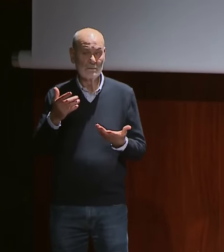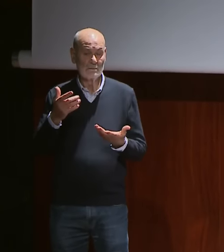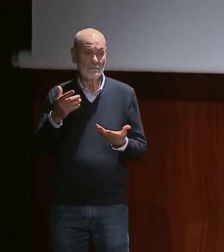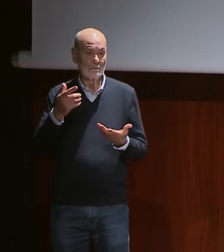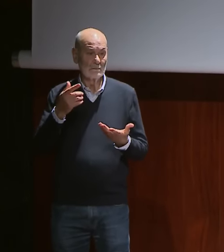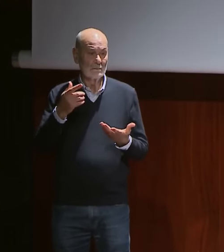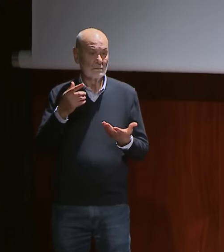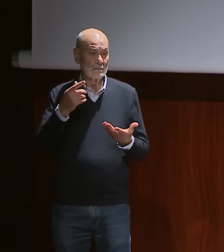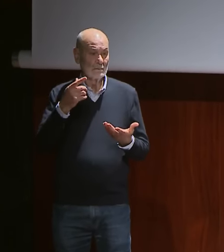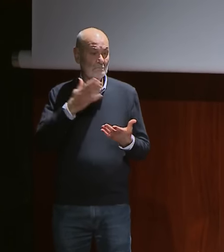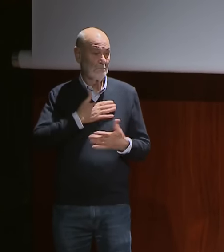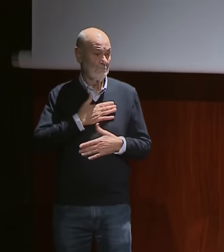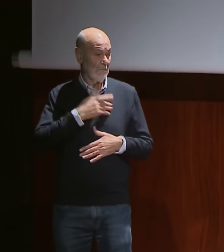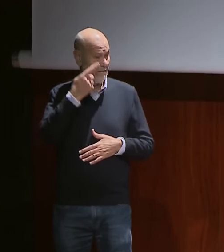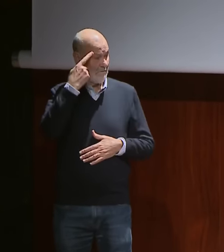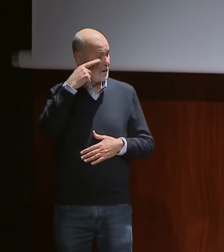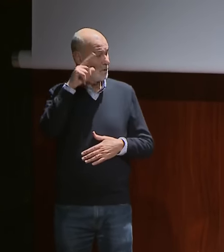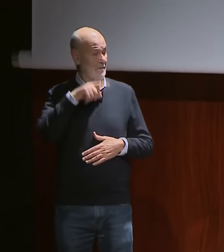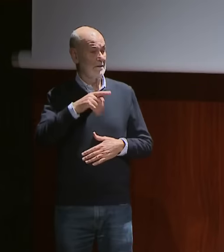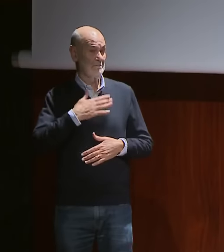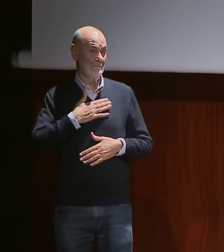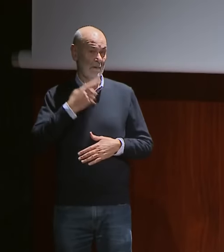Au départ,